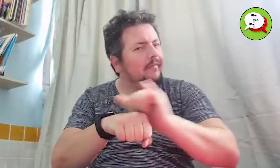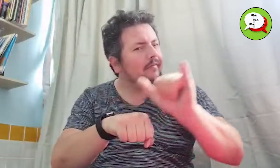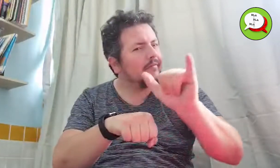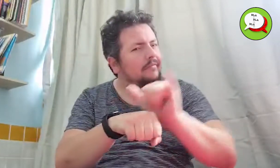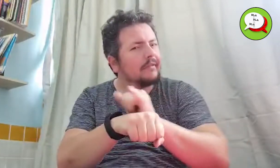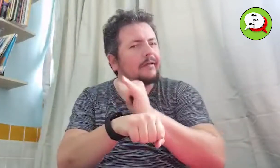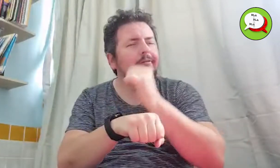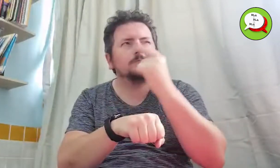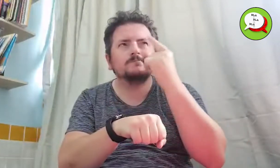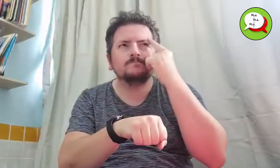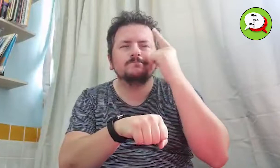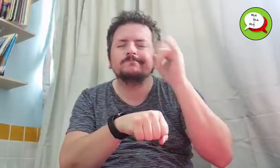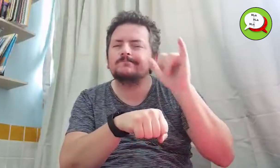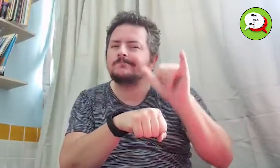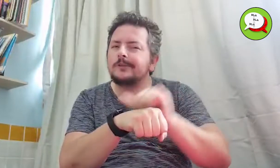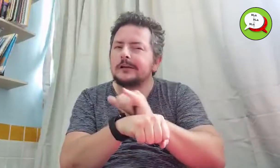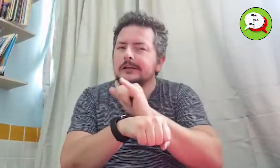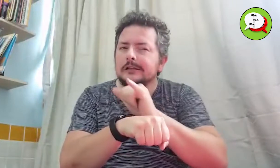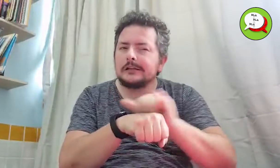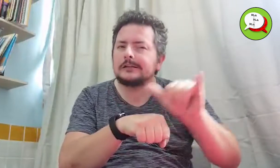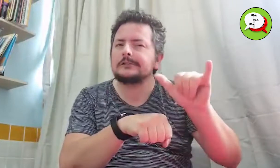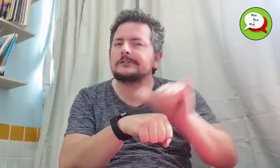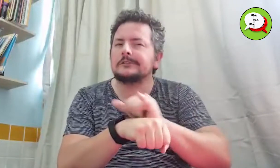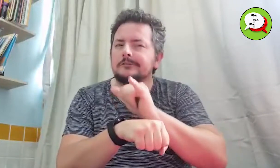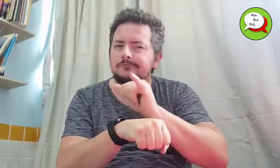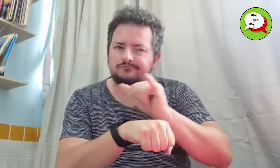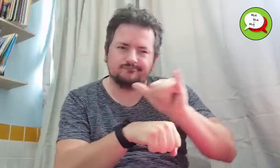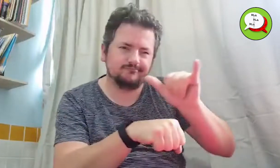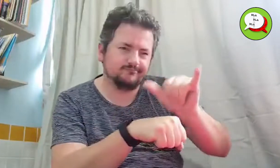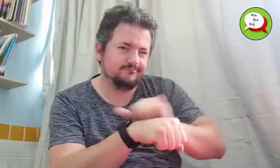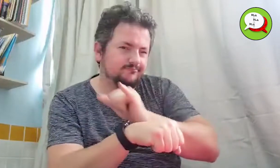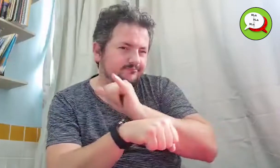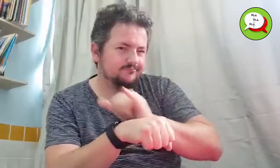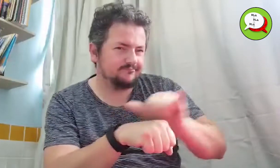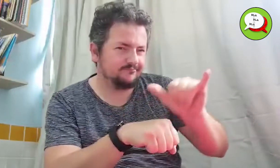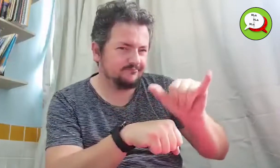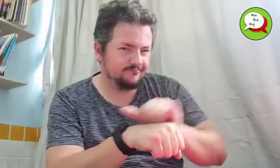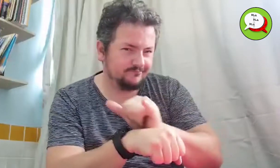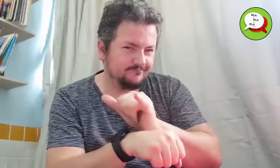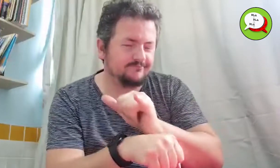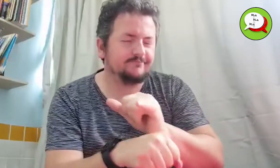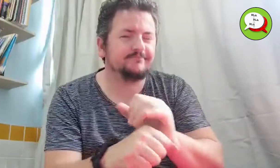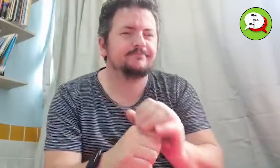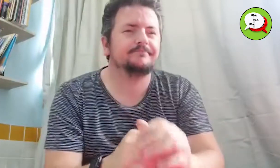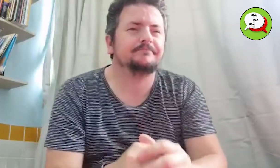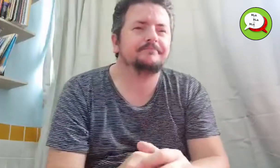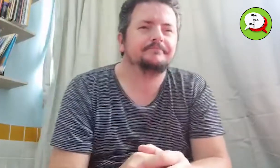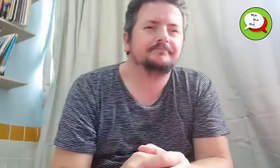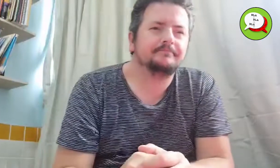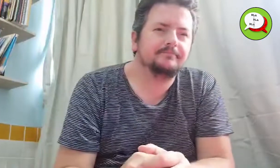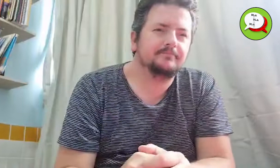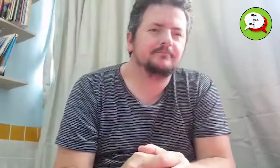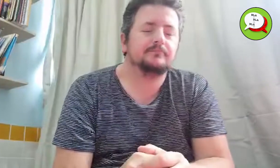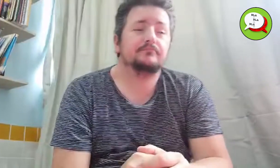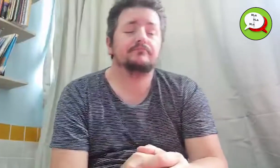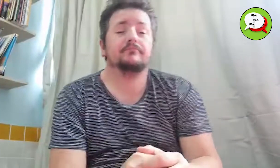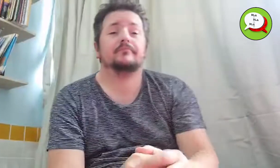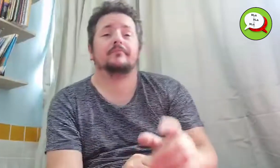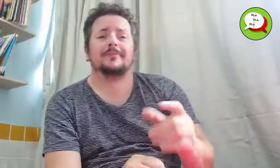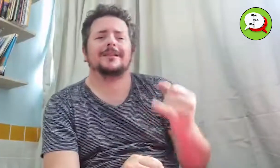estratégia. A configuração é em Y. Veja o movimento, uma das mãos de apoio. O